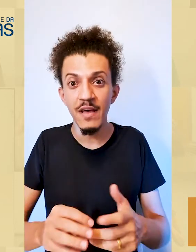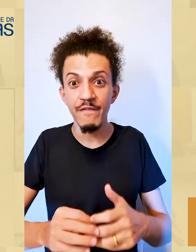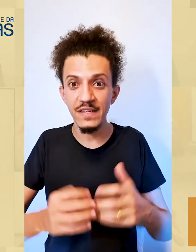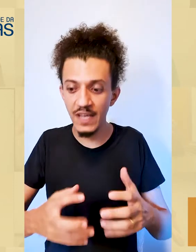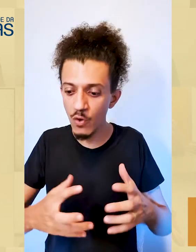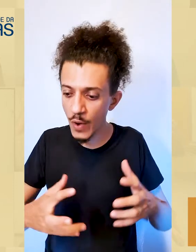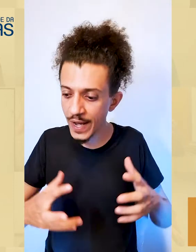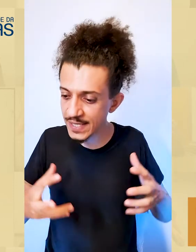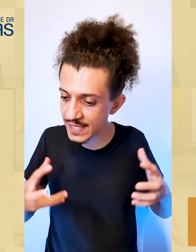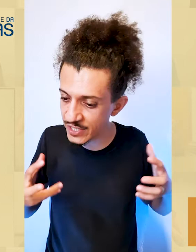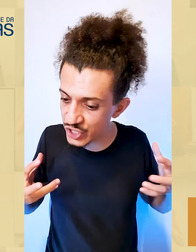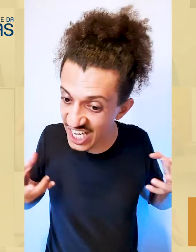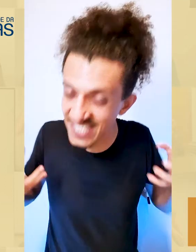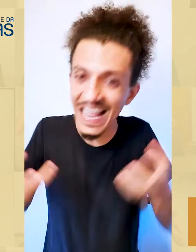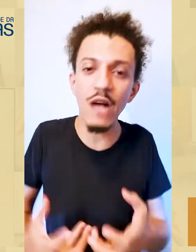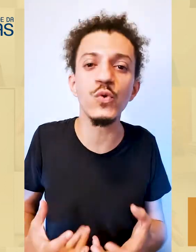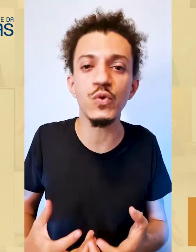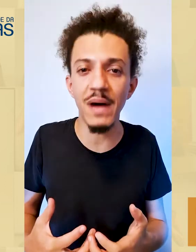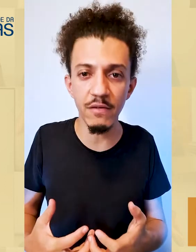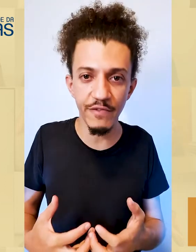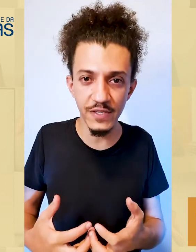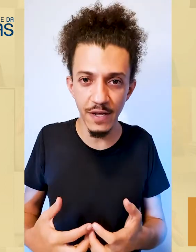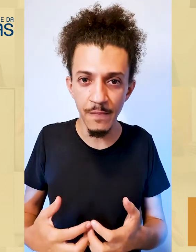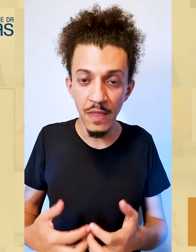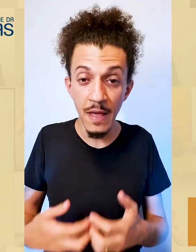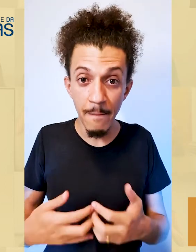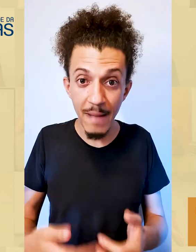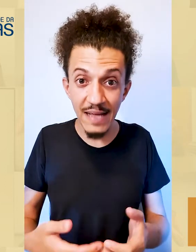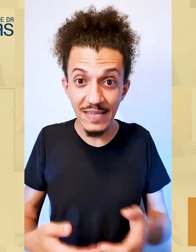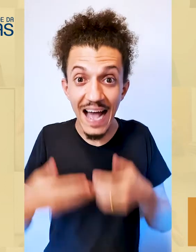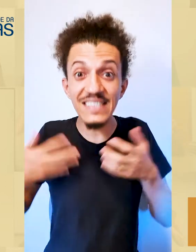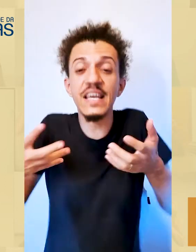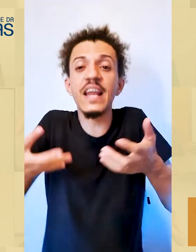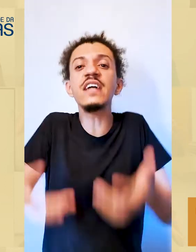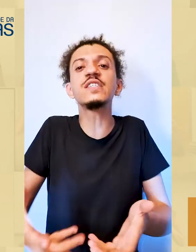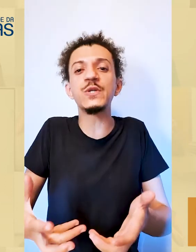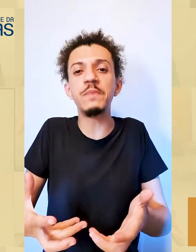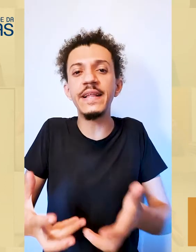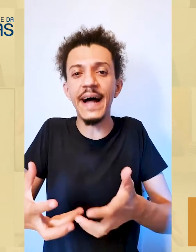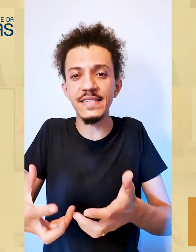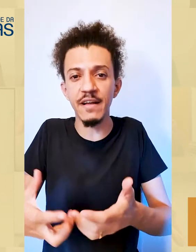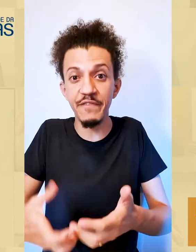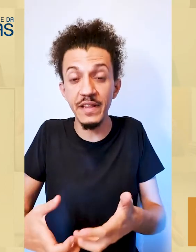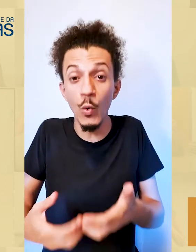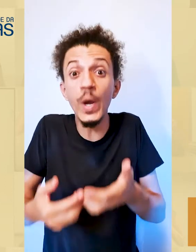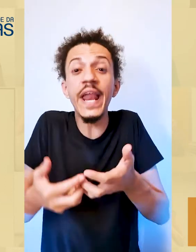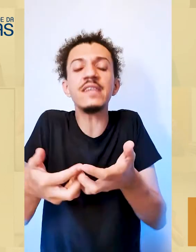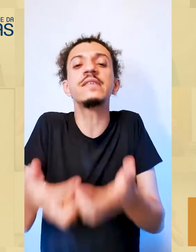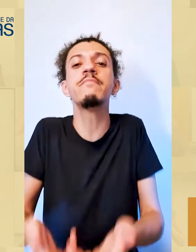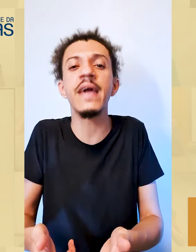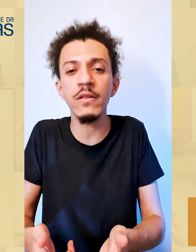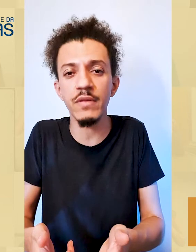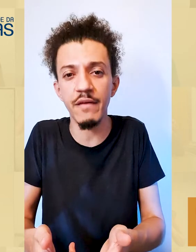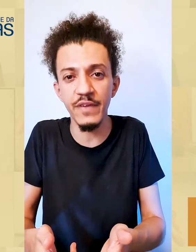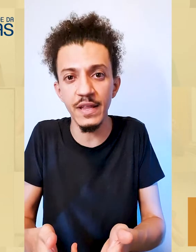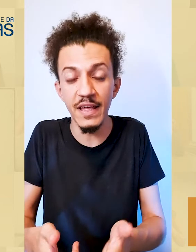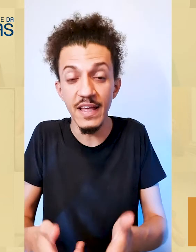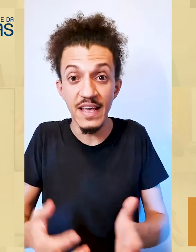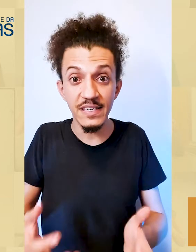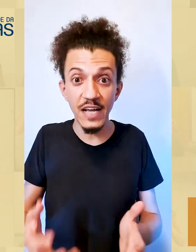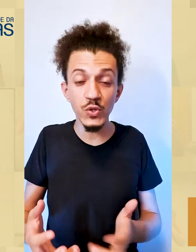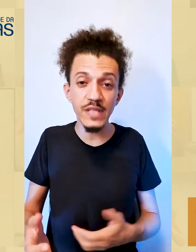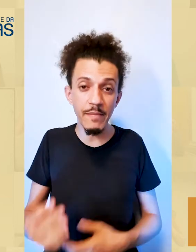amamos fazer coisas que a gente já está acostumado a fazer. Mas as grandes possibilidades da vida, o crescimento da